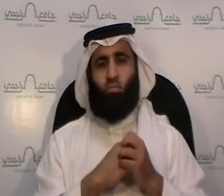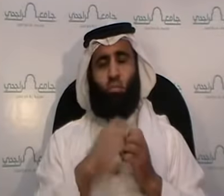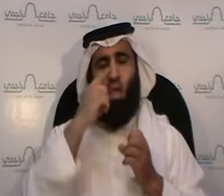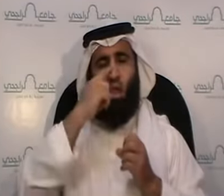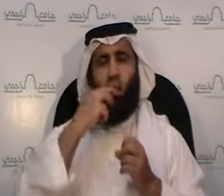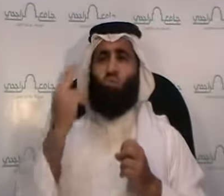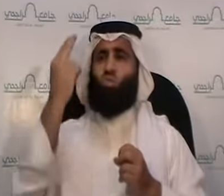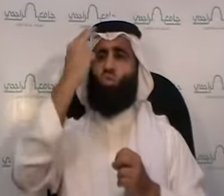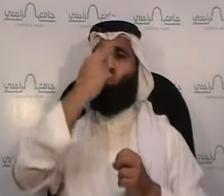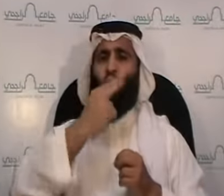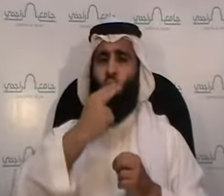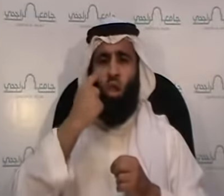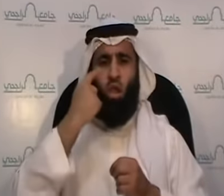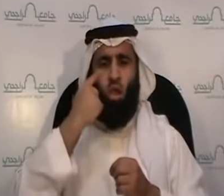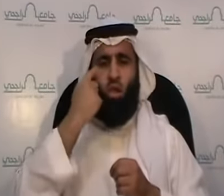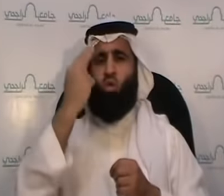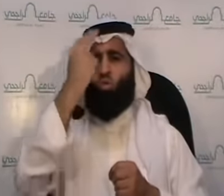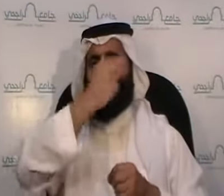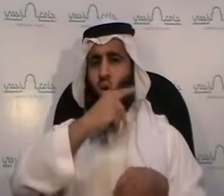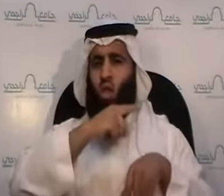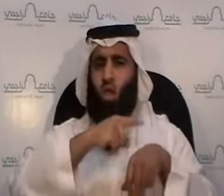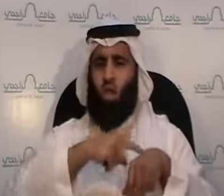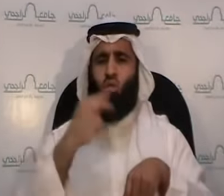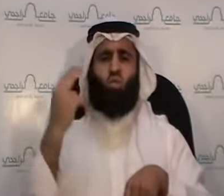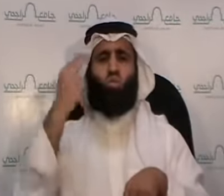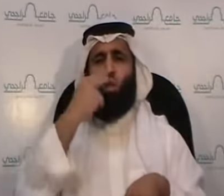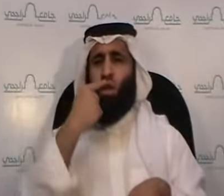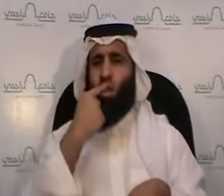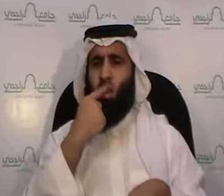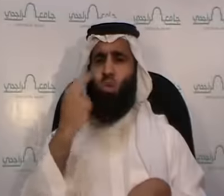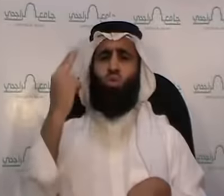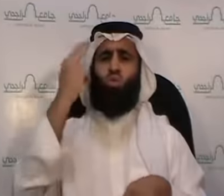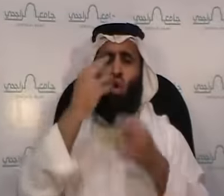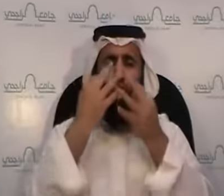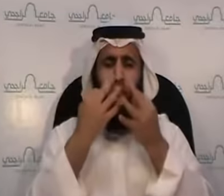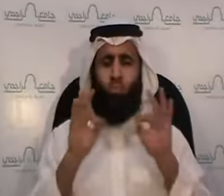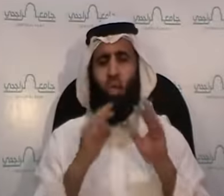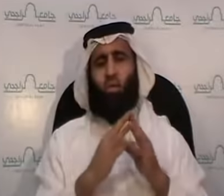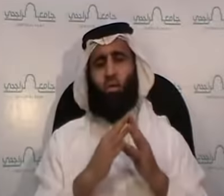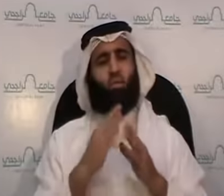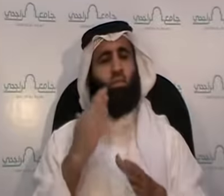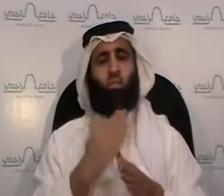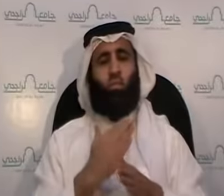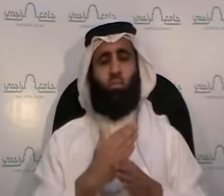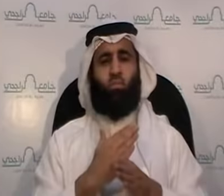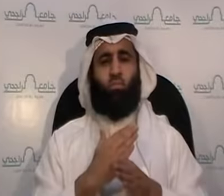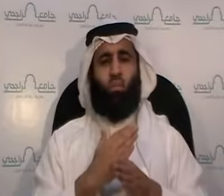الجوارح وهذه القوة التي أمدهم الله بها ليتعرفوا بها إلى الحق